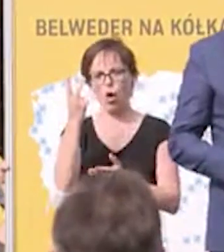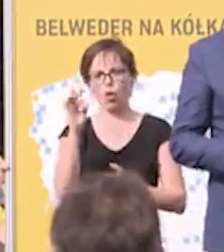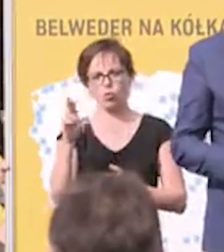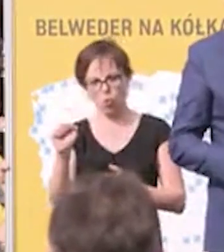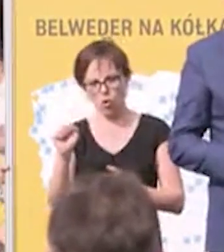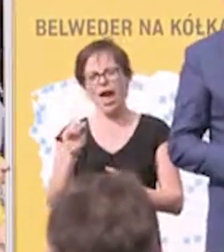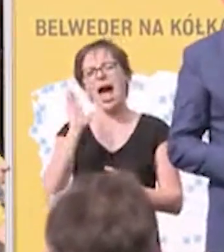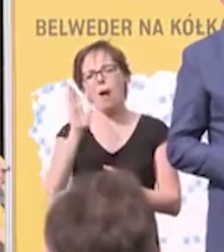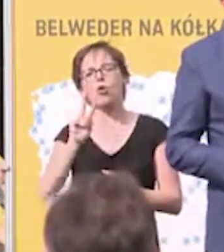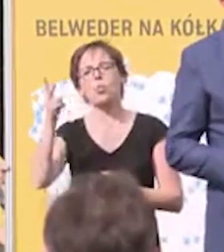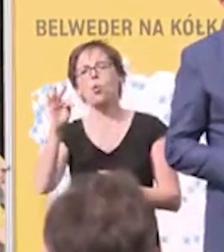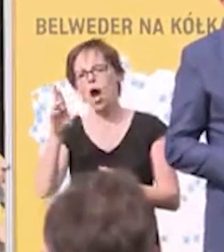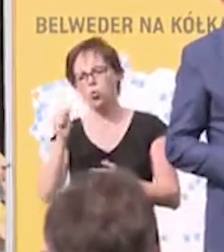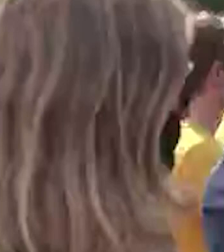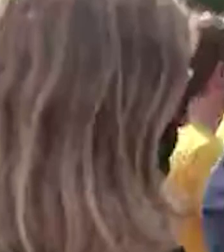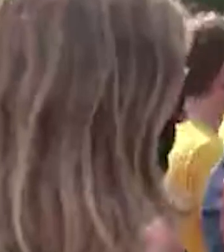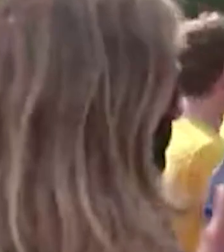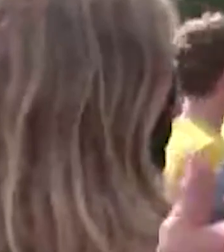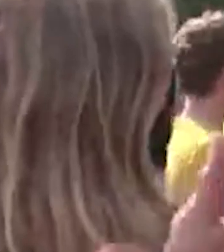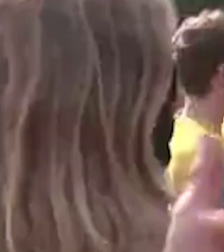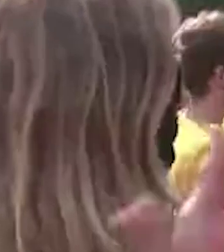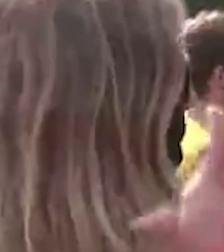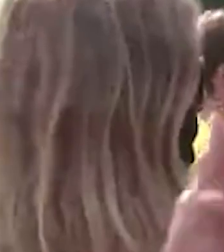sobie już bez większego kłopotu.